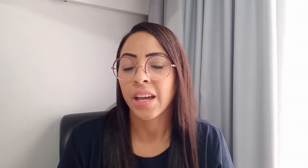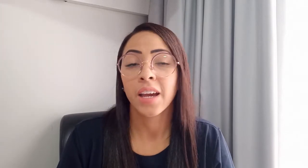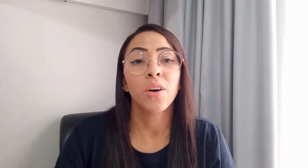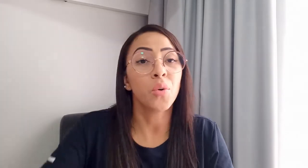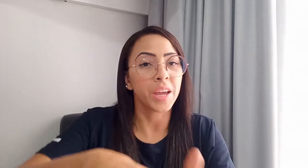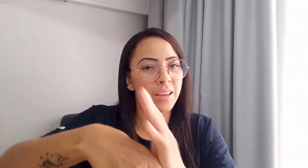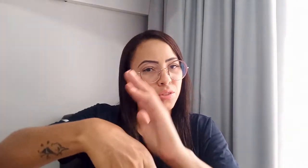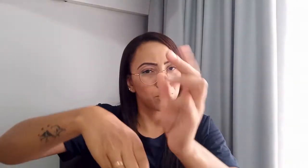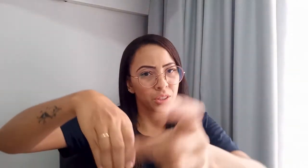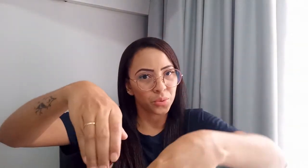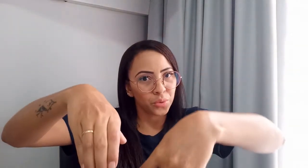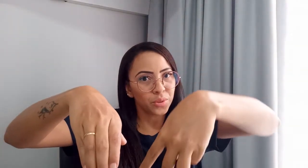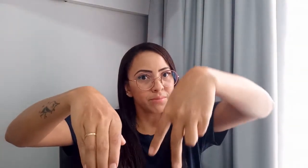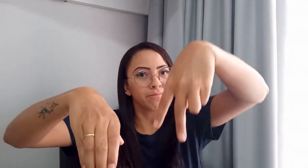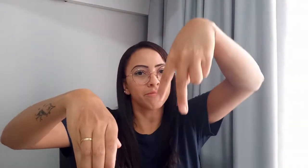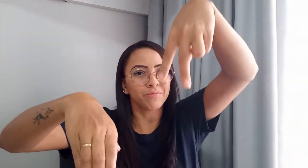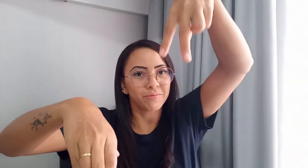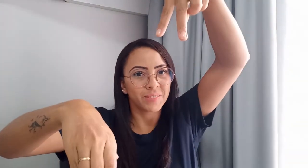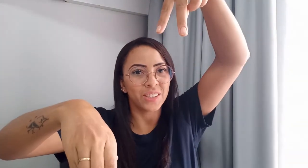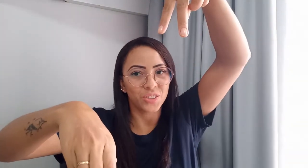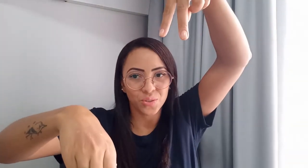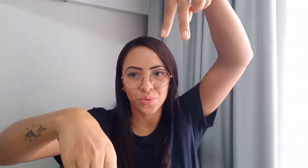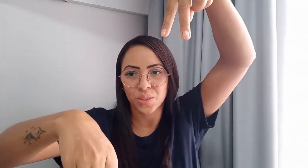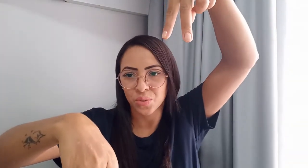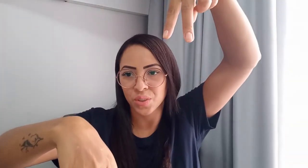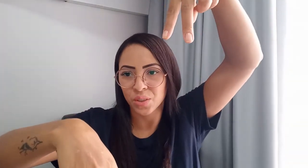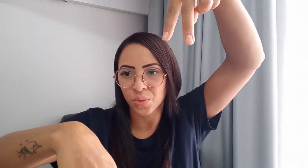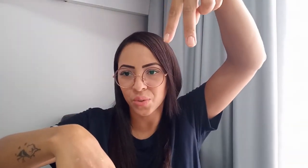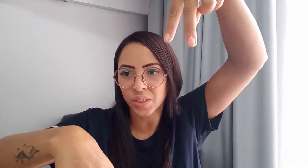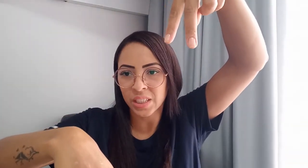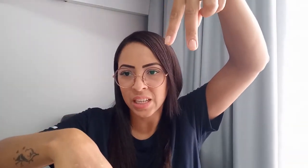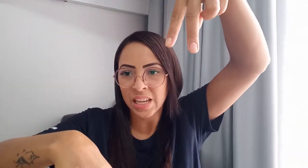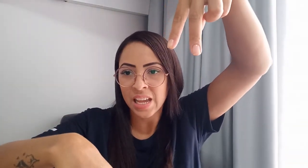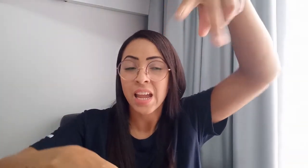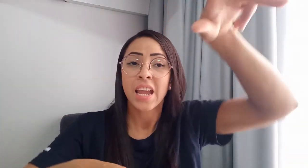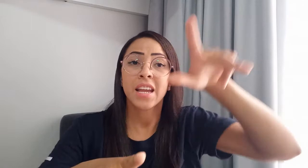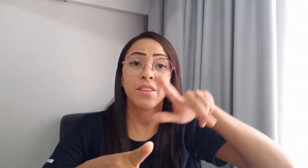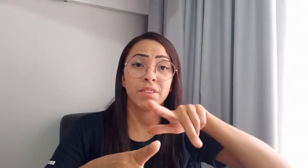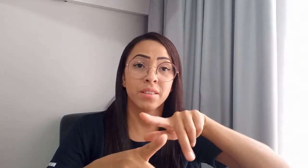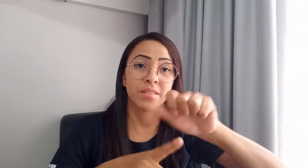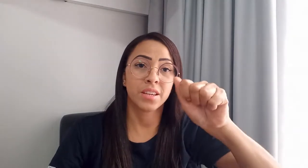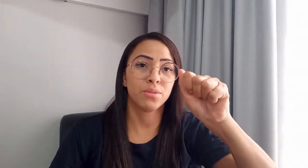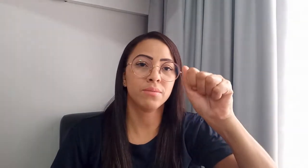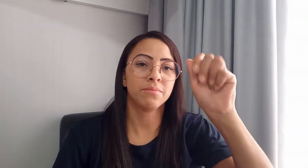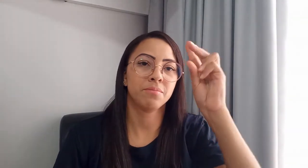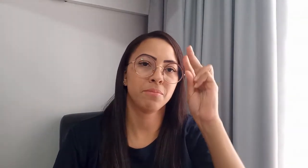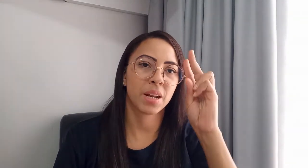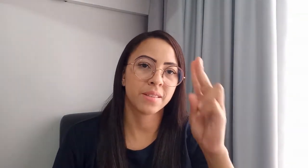O rei ressuscitou, né? Jesus ressuscitou. Ele venceu para